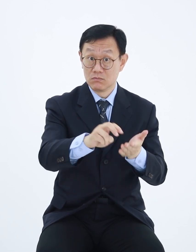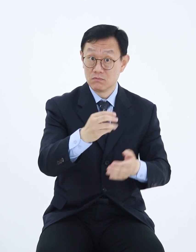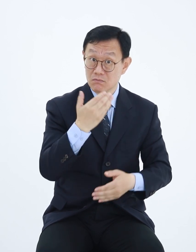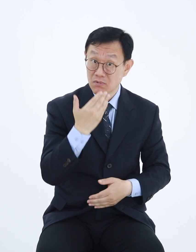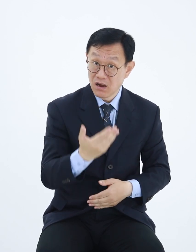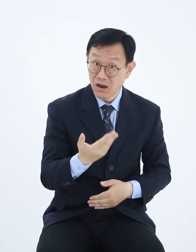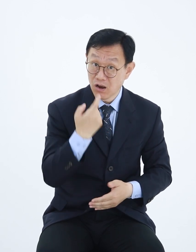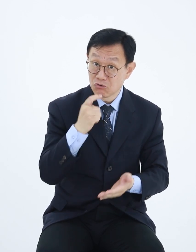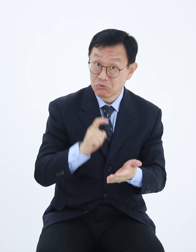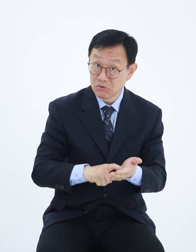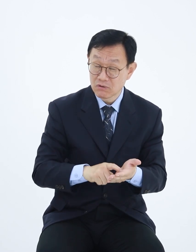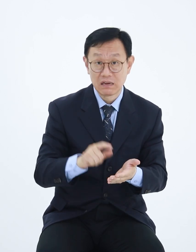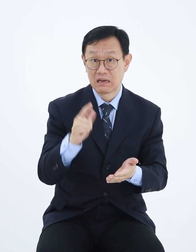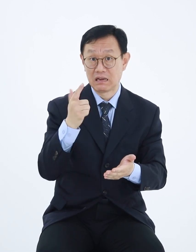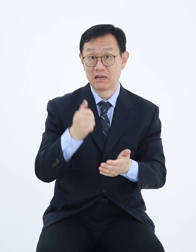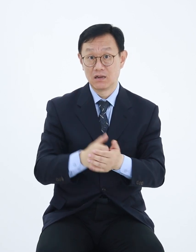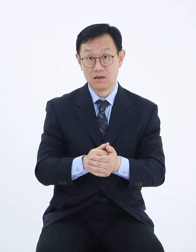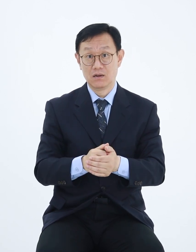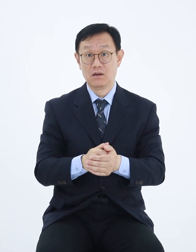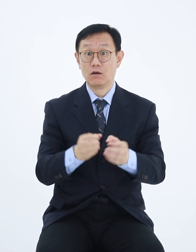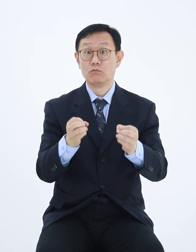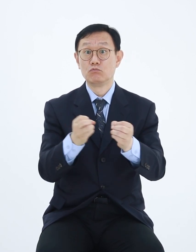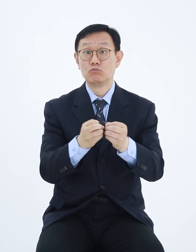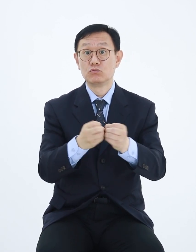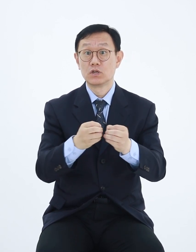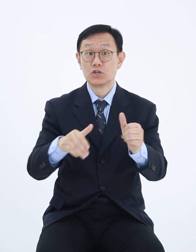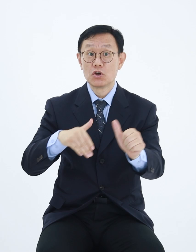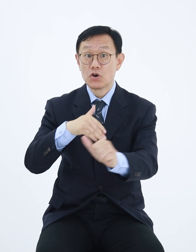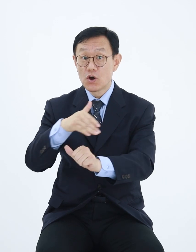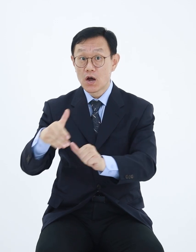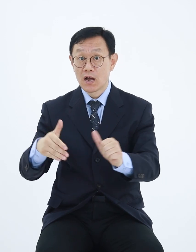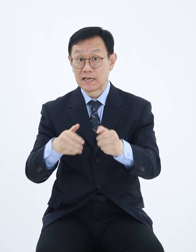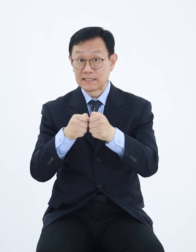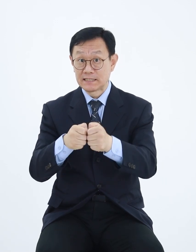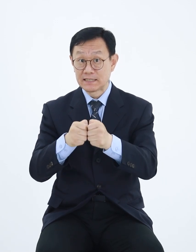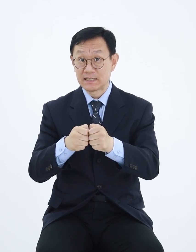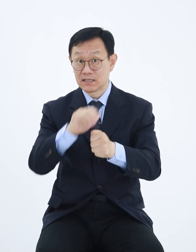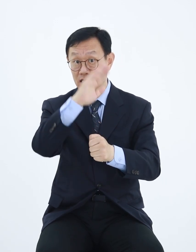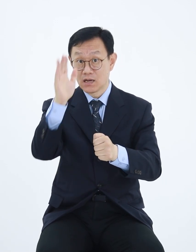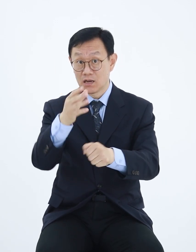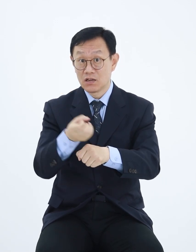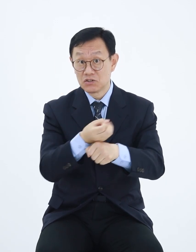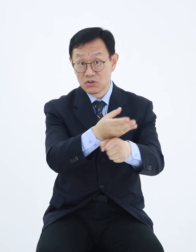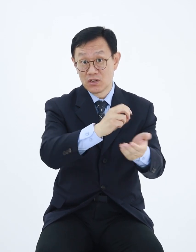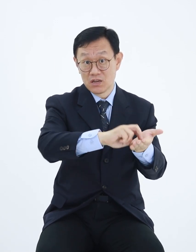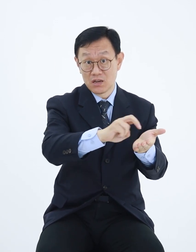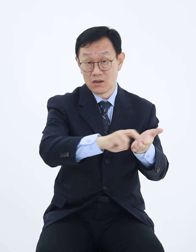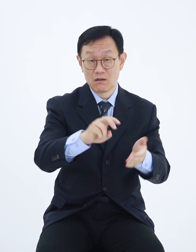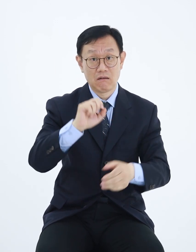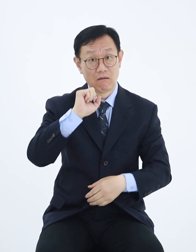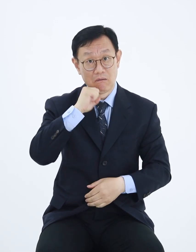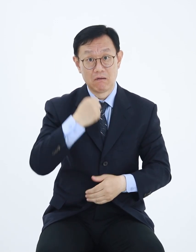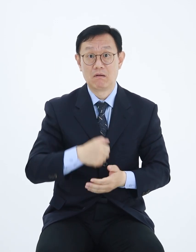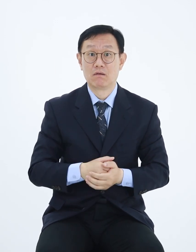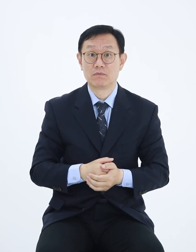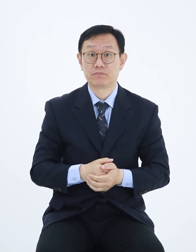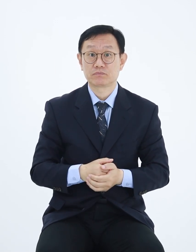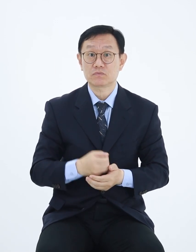아닙니다. 게다가 문자로는 현장 상황을 자세히 전달할 수 없어 불편했습니다. 경기도